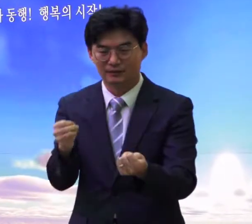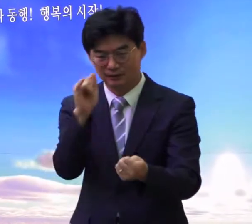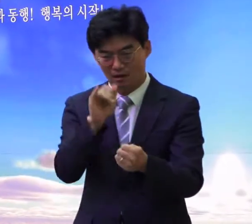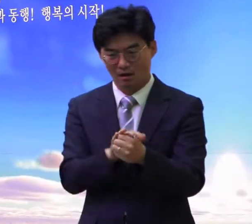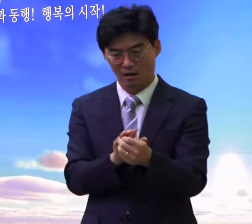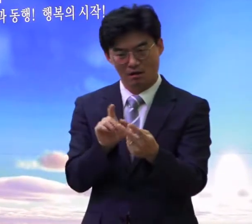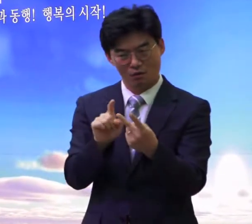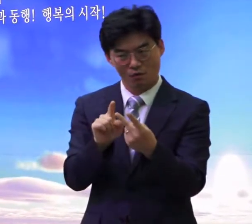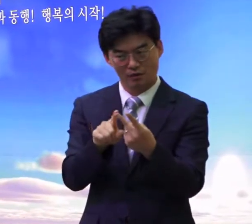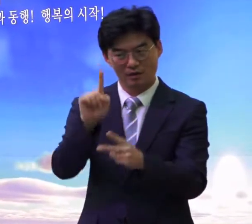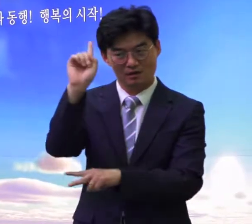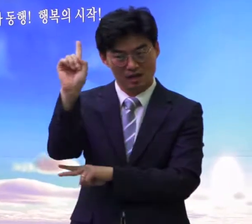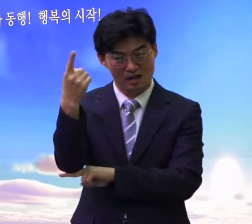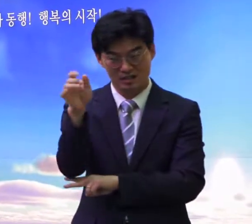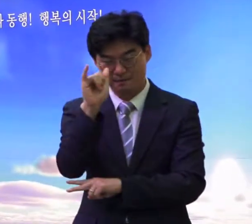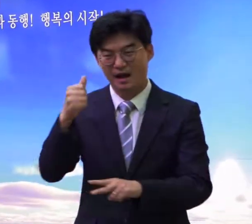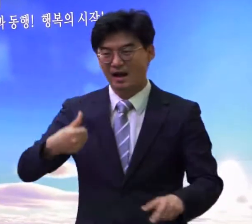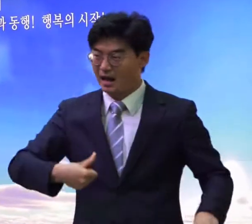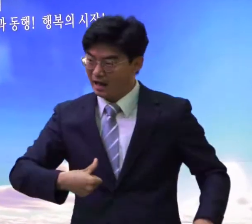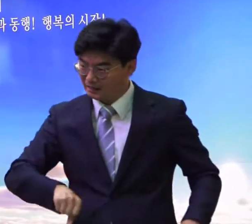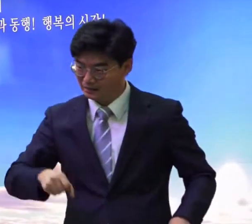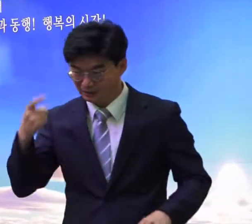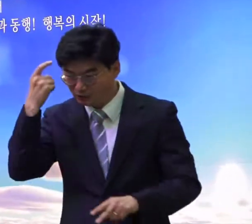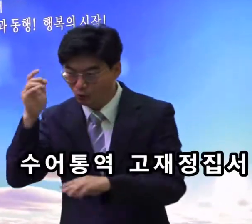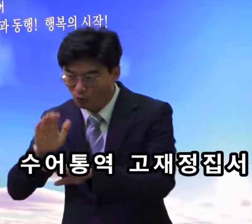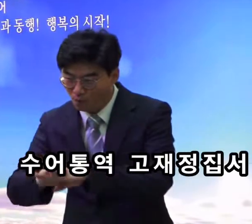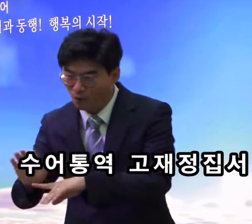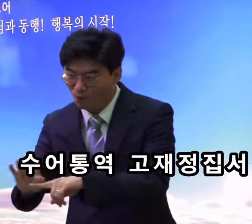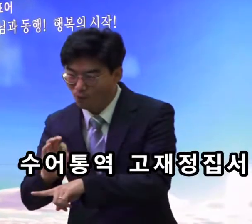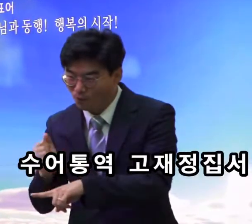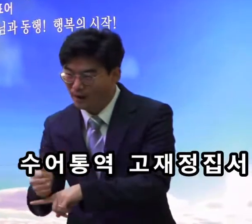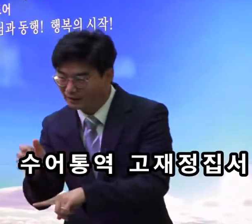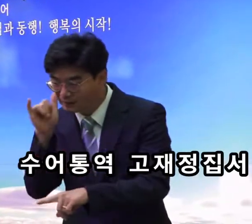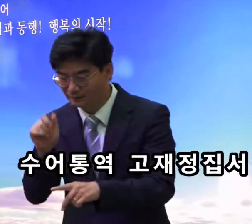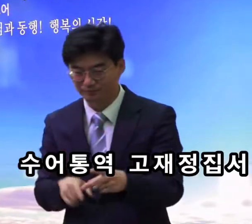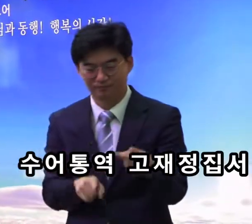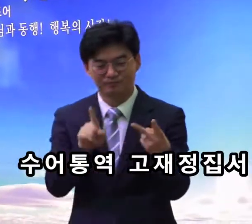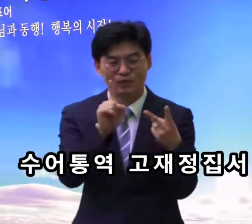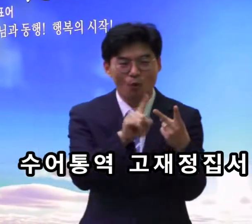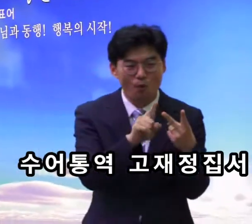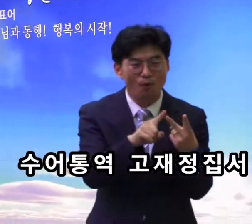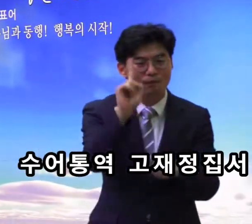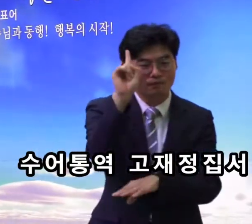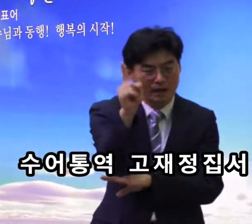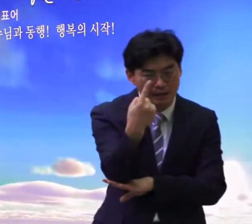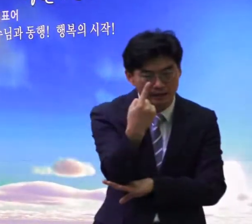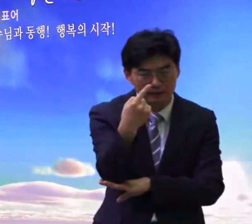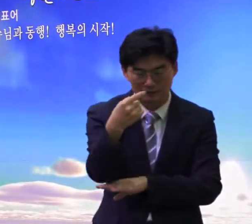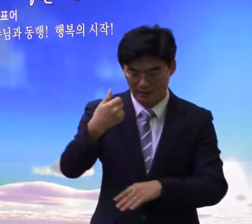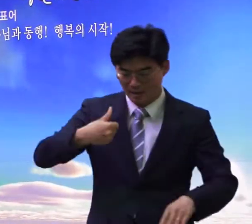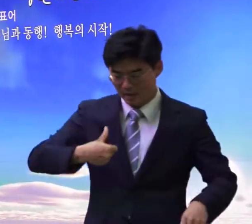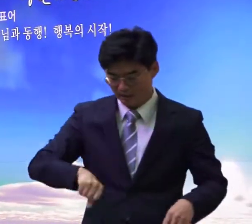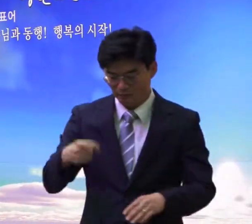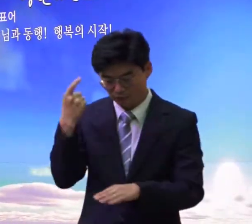솔로몬으로 이어지는 이스라엘의 가장 화려했던 시간들, 그 다윗 왕국을